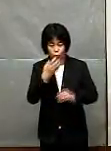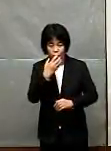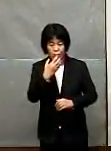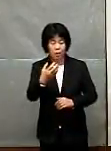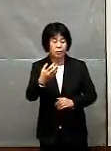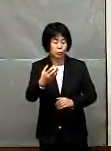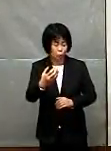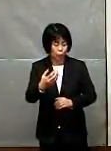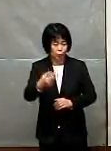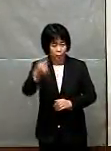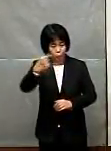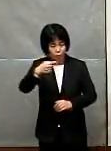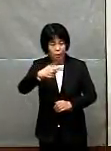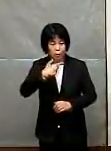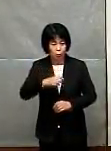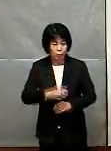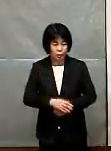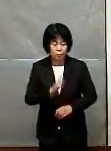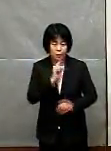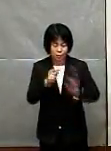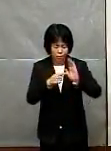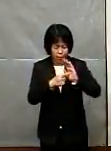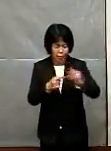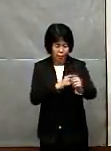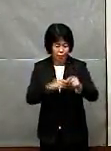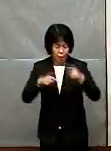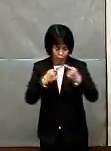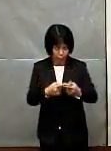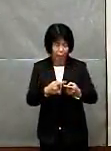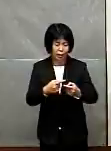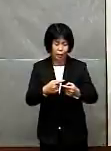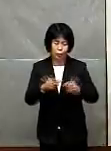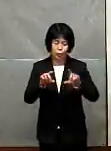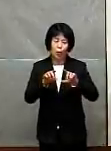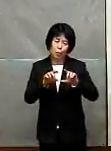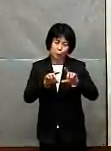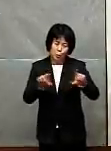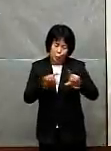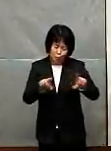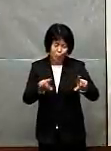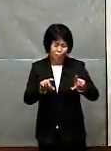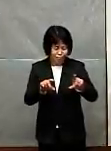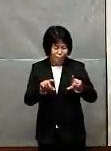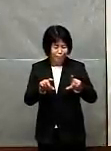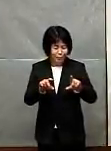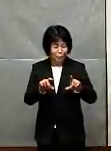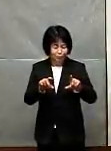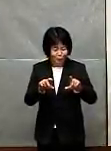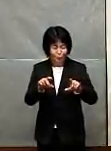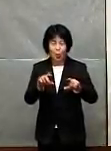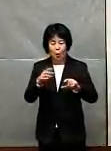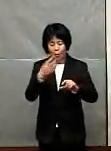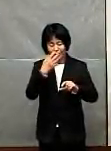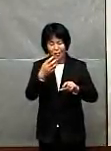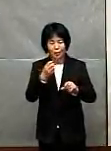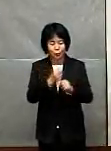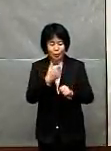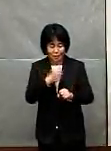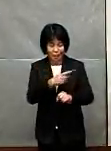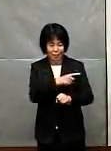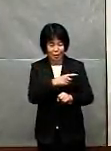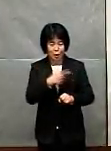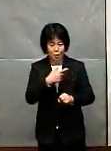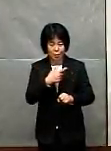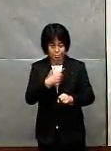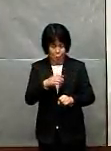はい、 知事非常に実現に力を入れてらっしゃってフル規格の新幹線の必要性もずっとおっしゃられているかと思うんですが、 はい、 山